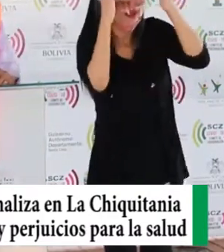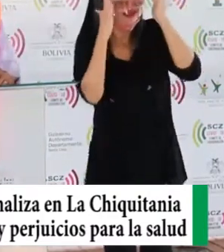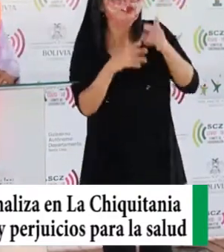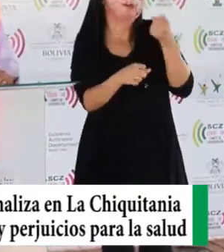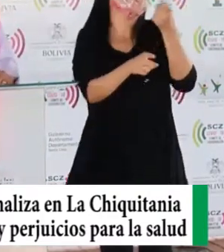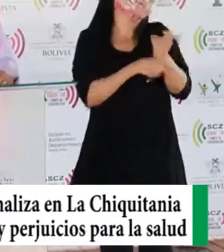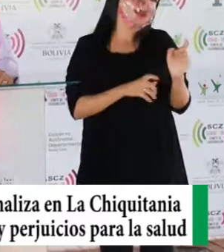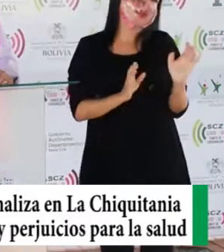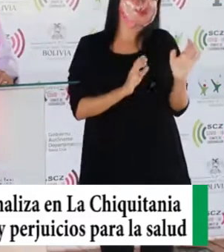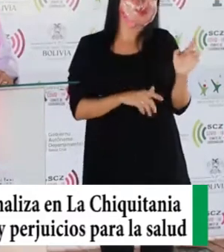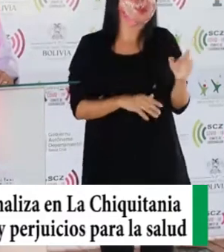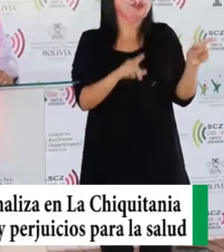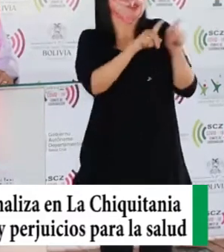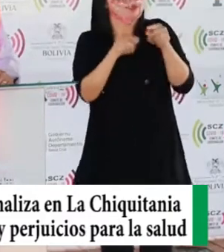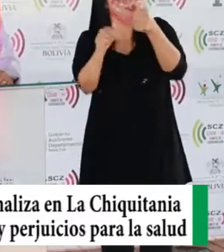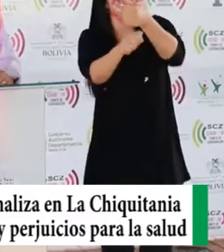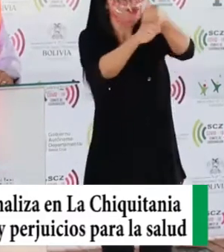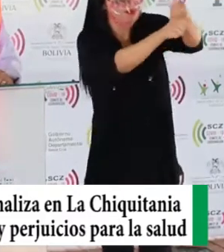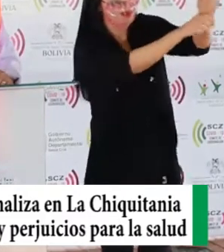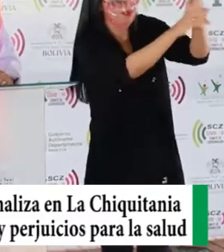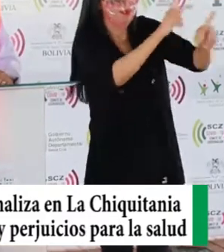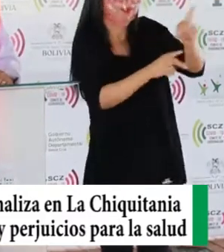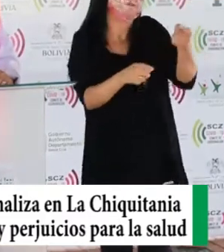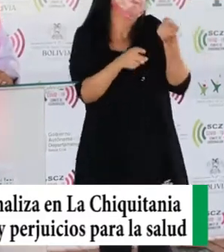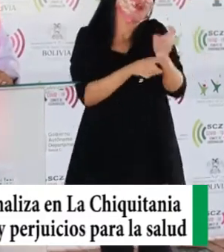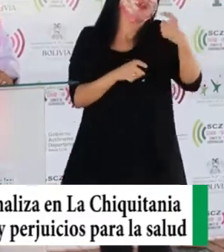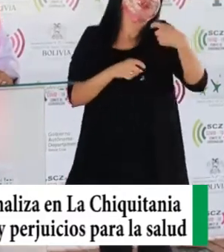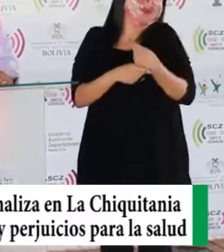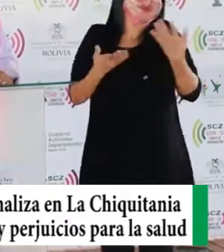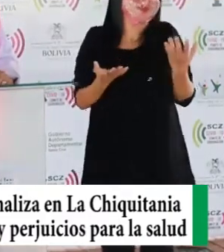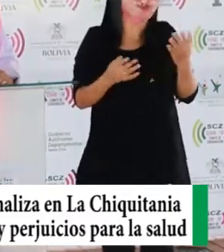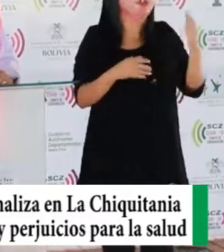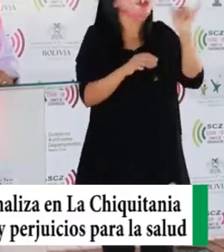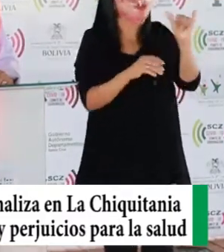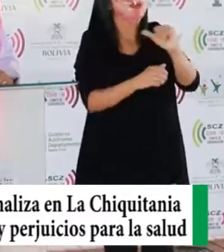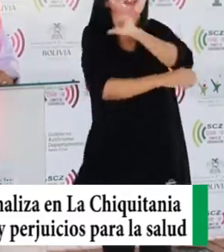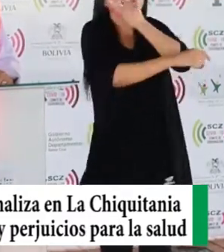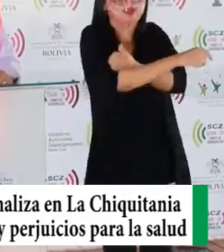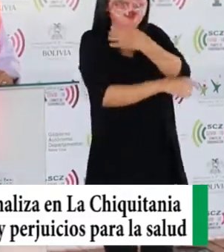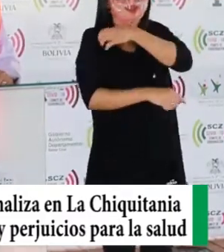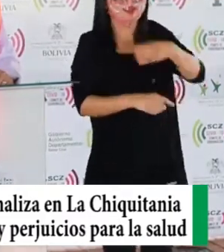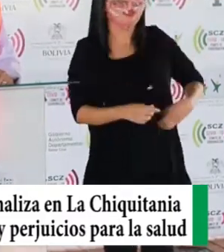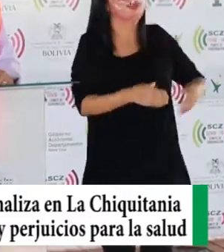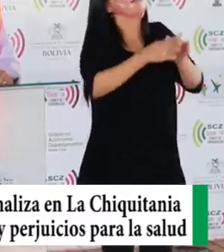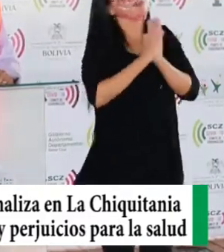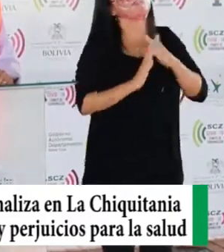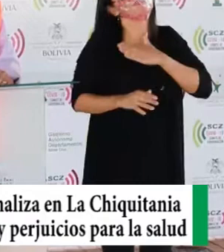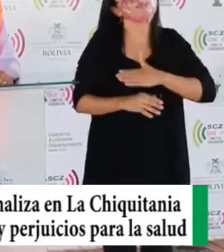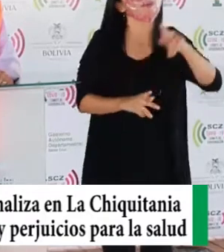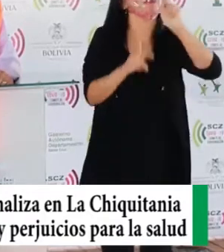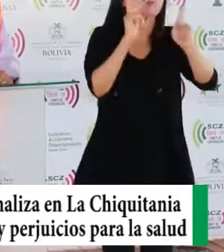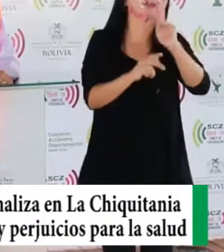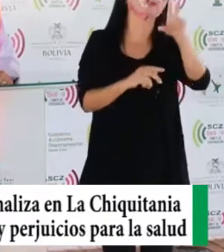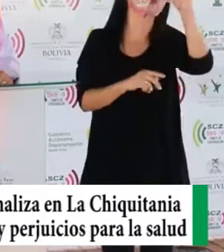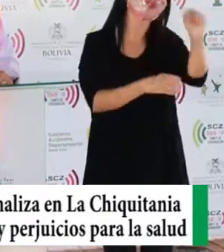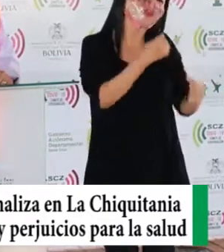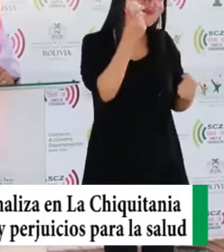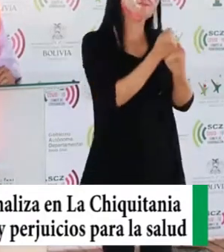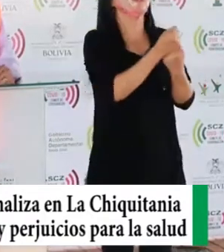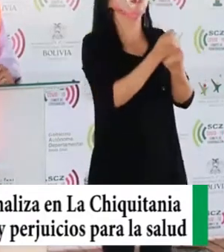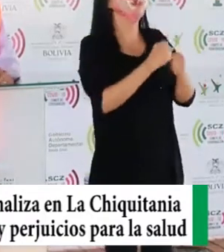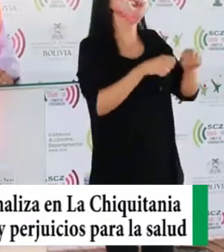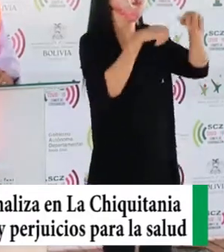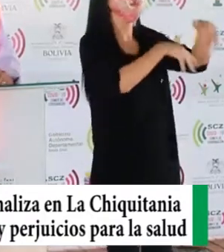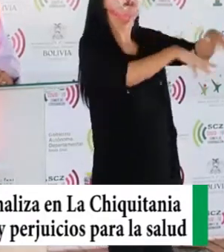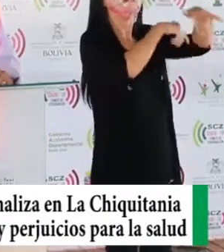de la zona. Por eso es que pedimos, como lo han estado pidiendo nuestras autoridades de la gobernación, de que por favor la gente no apoye estos bloqueos,